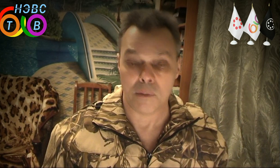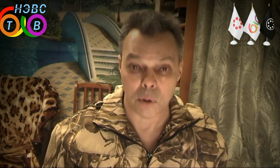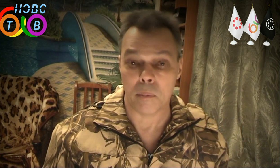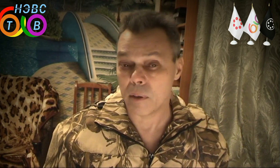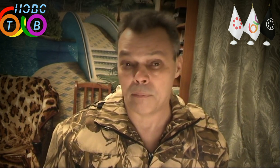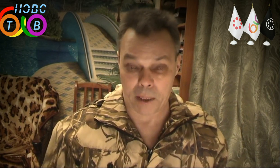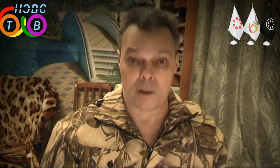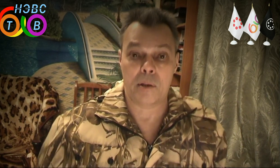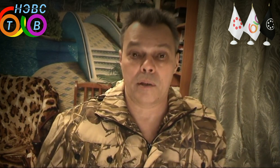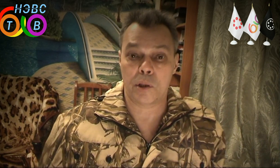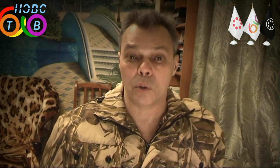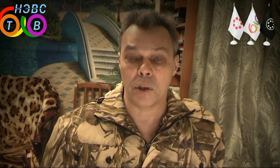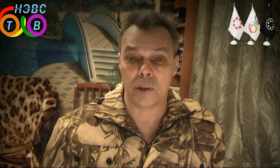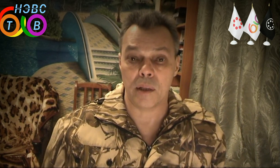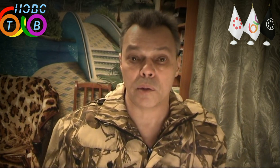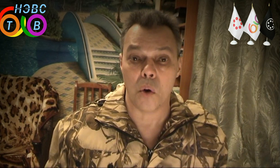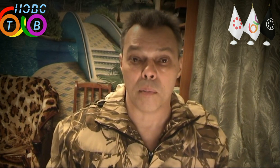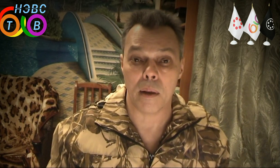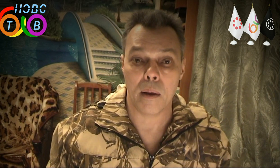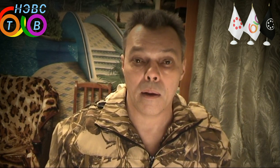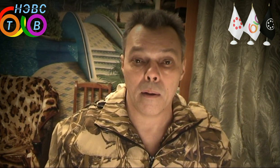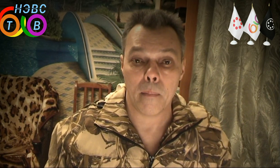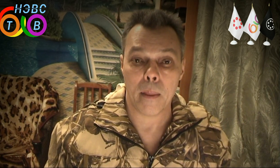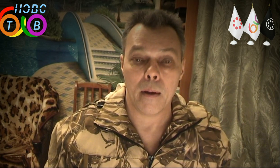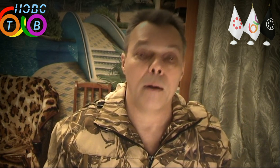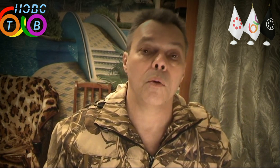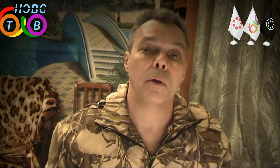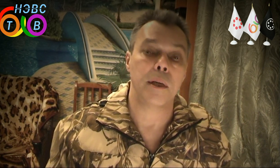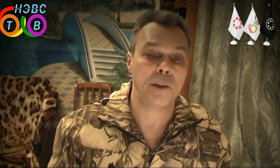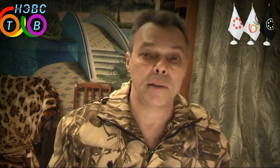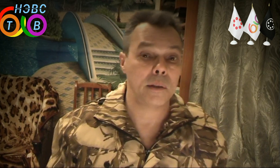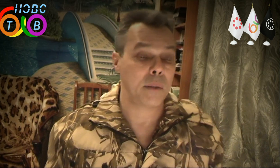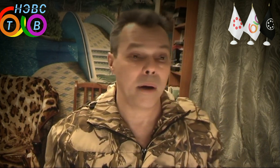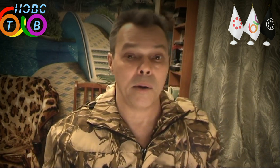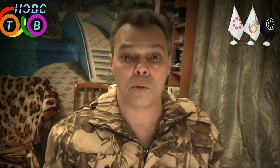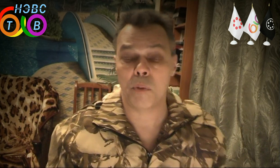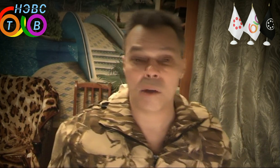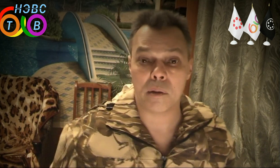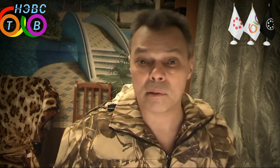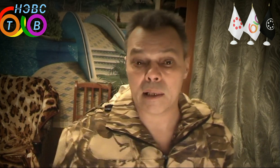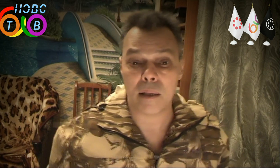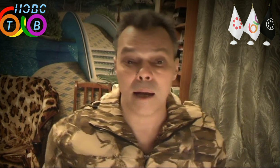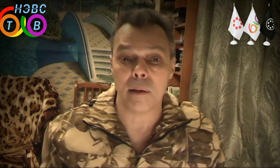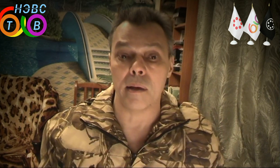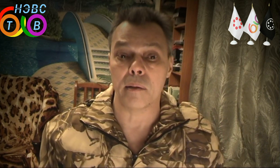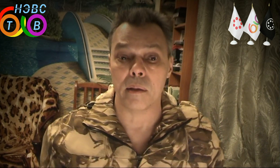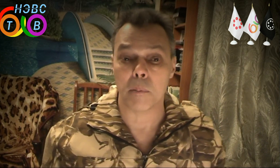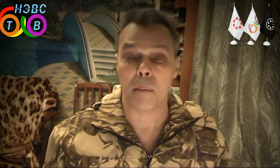все это было практически разрешено и считалось нормой. Но я сейчас не собираюсь убеждать законодателей, это их